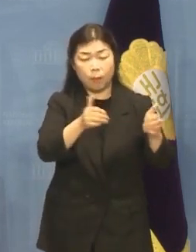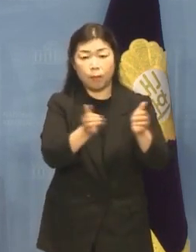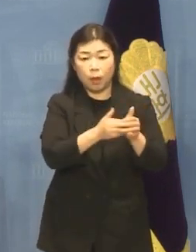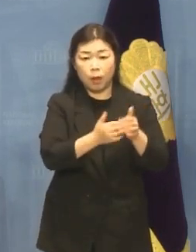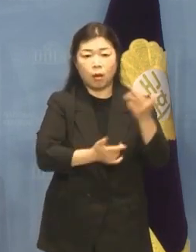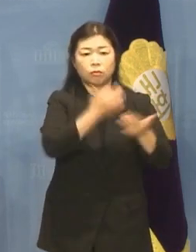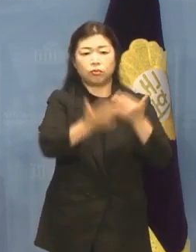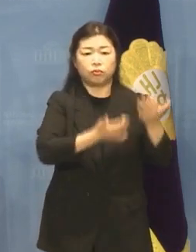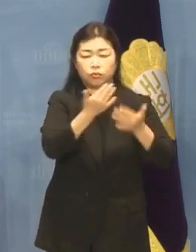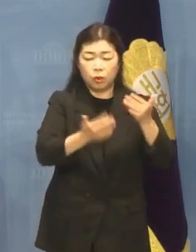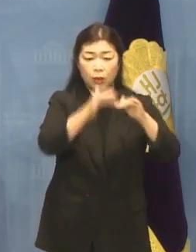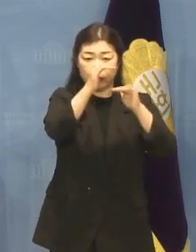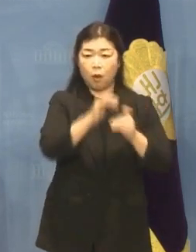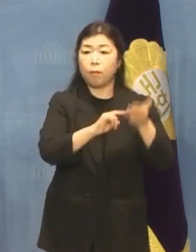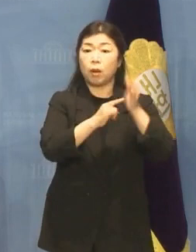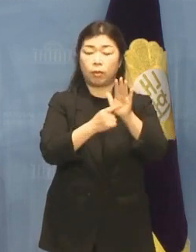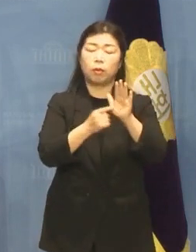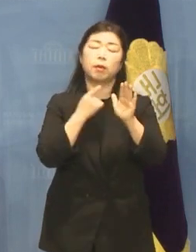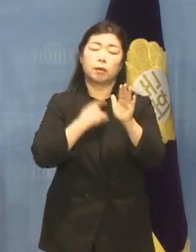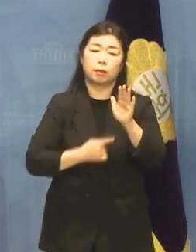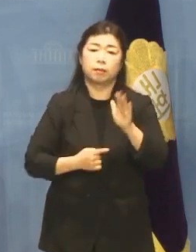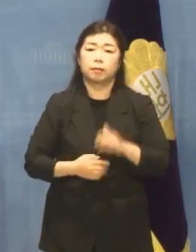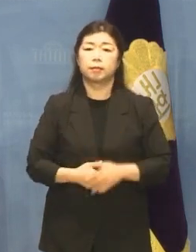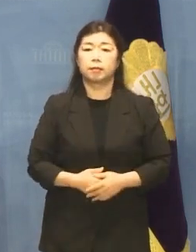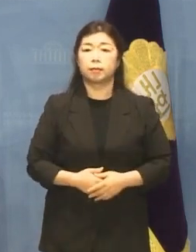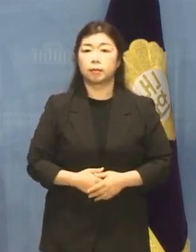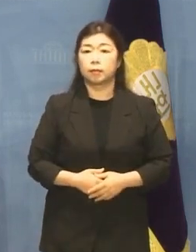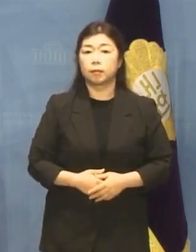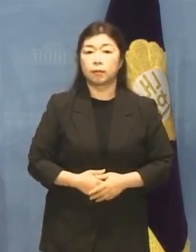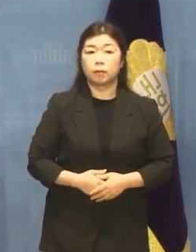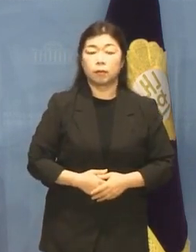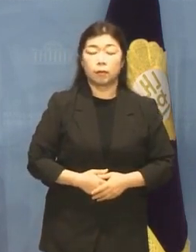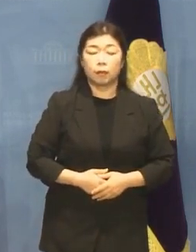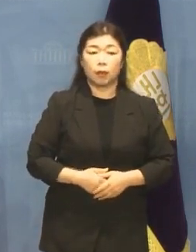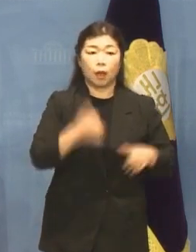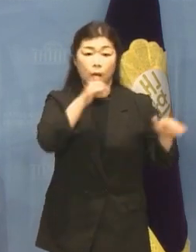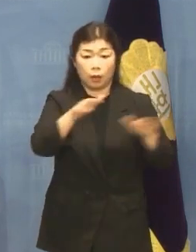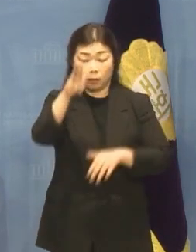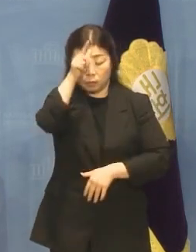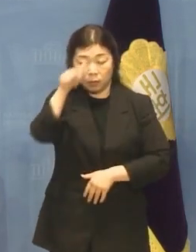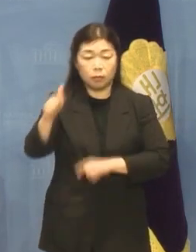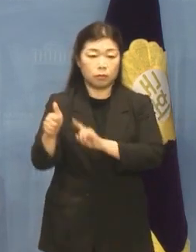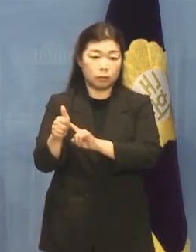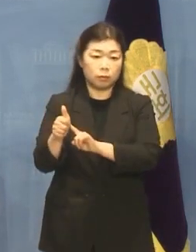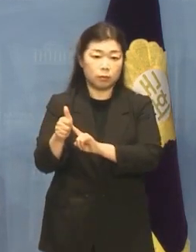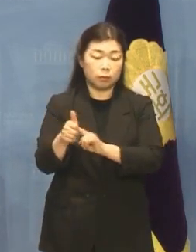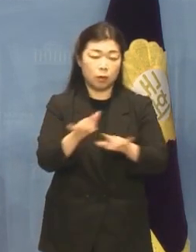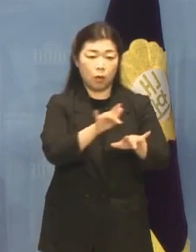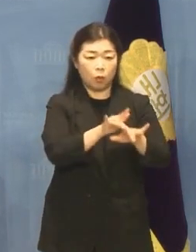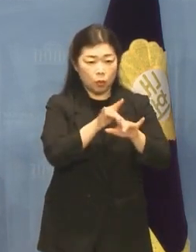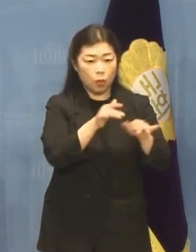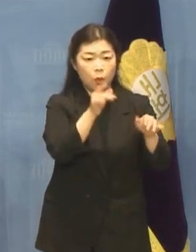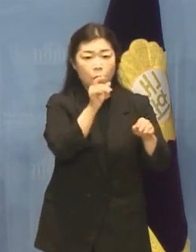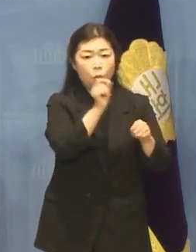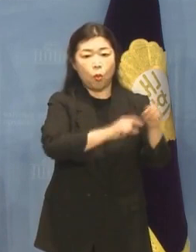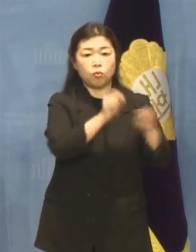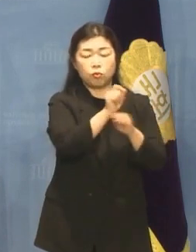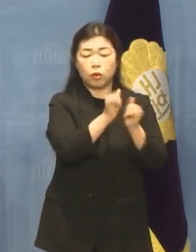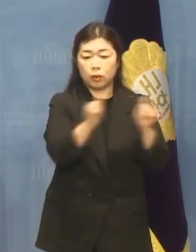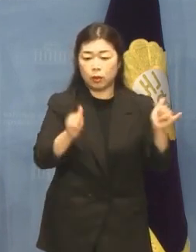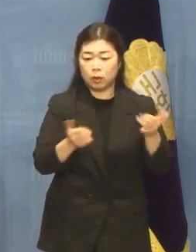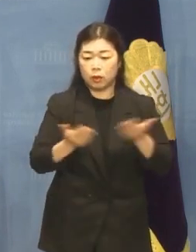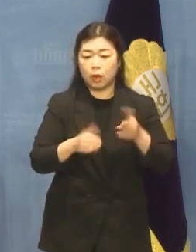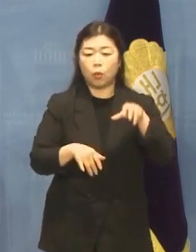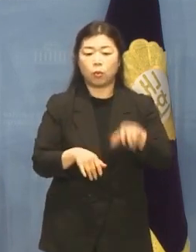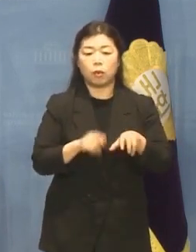등의 내용을 발표한 바 있습니다. 해경은 실종 공무원이 근무지에서 38km나 떨어진